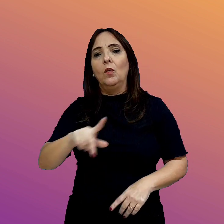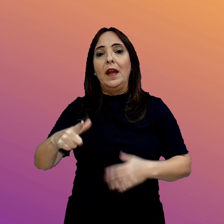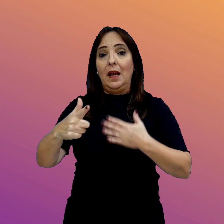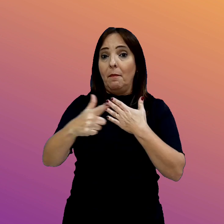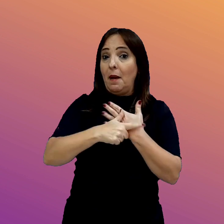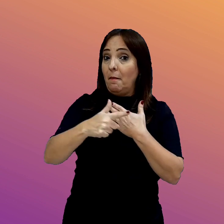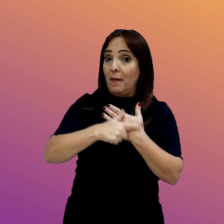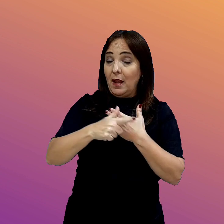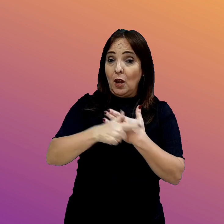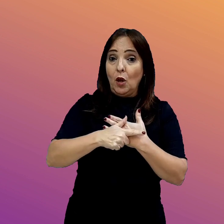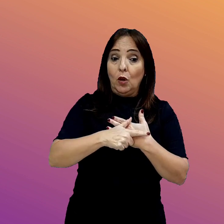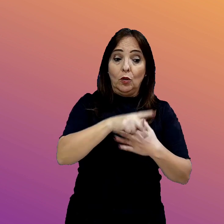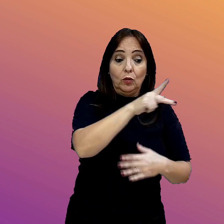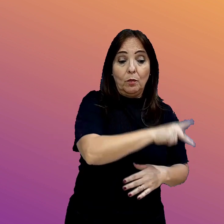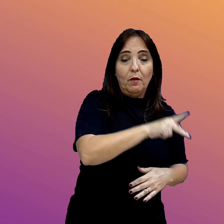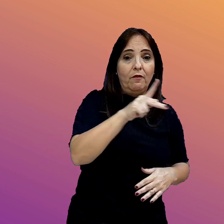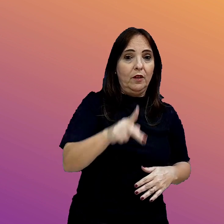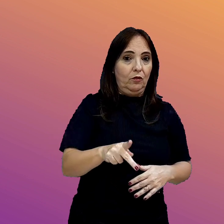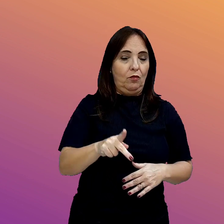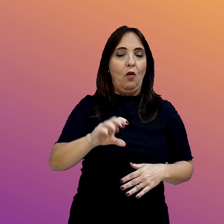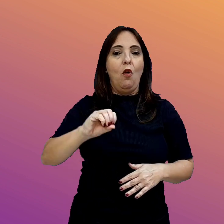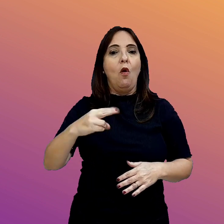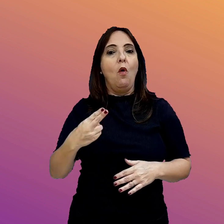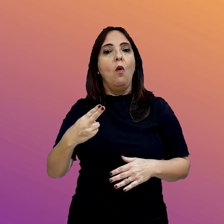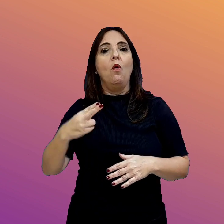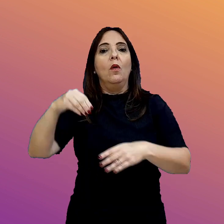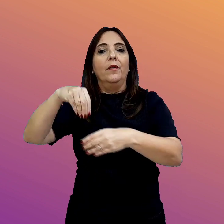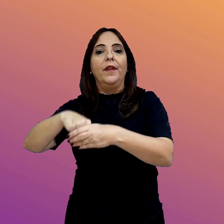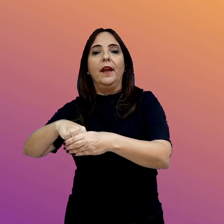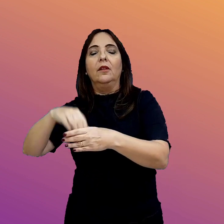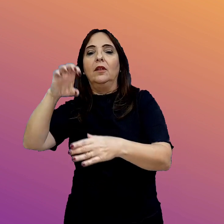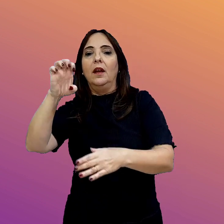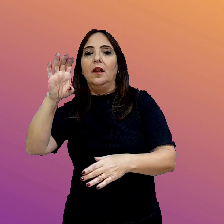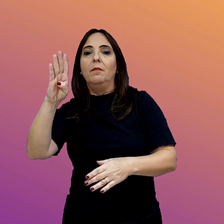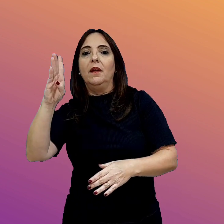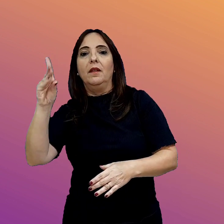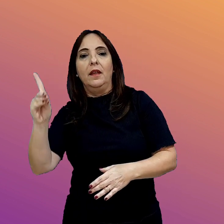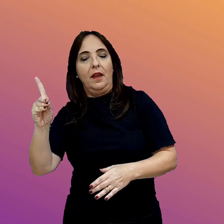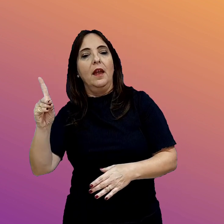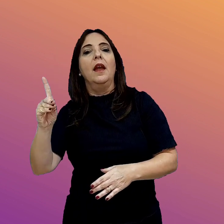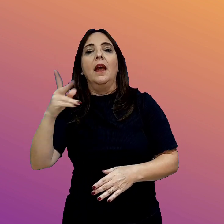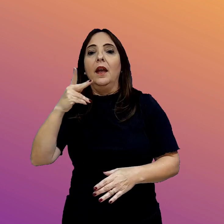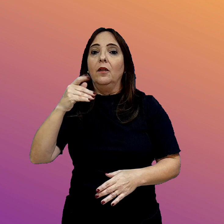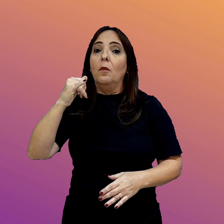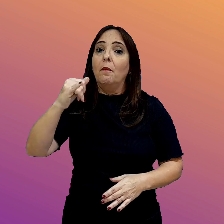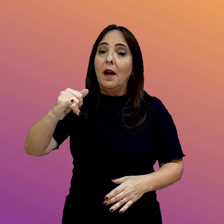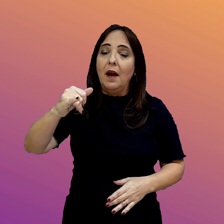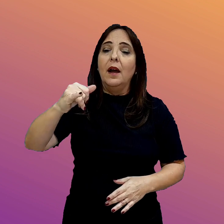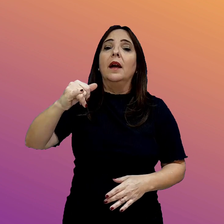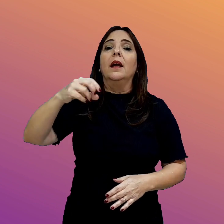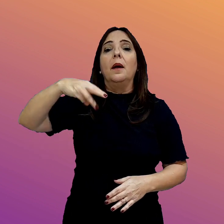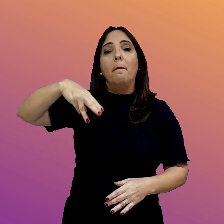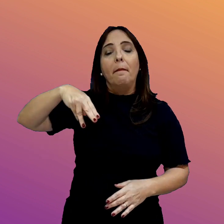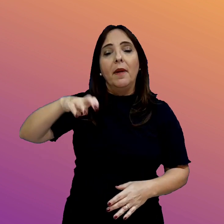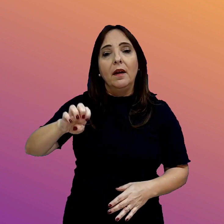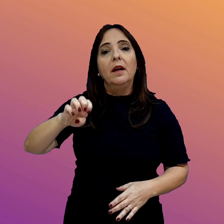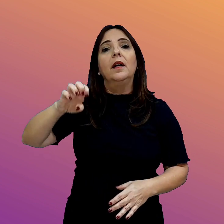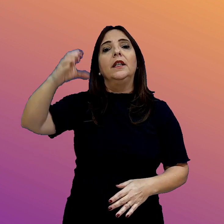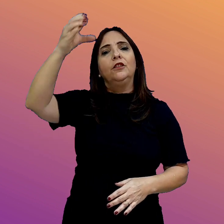sala de aula, não é do professor na escola bíblica, lá na igreja, é do pai, da mãe, do tio, da tia, do avô, da